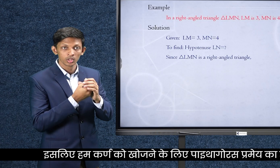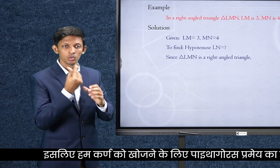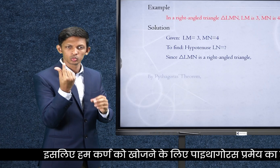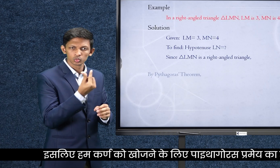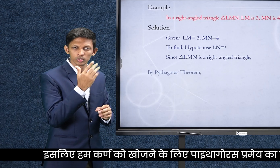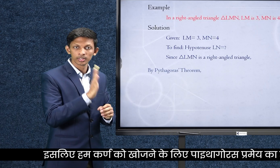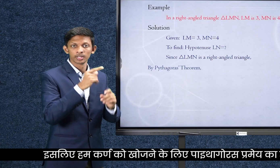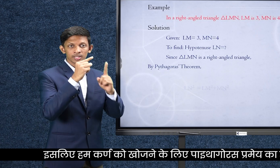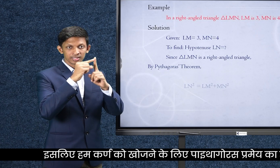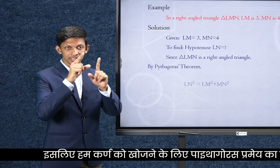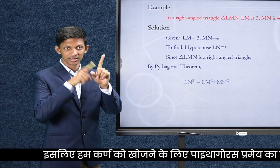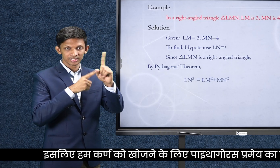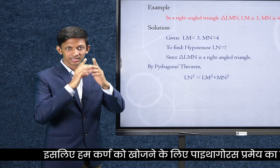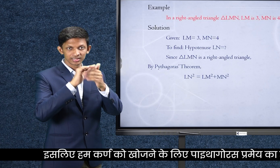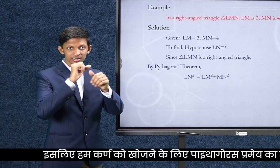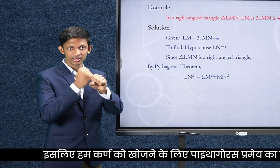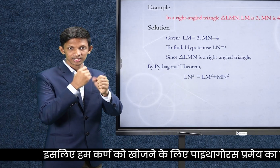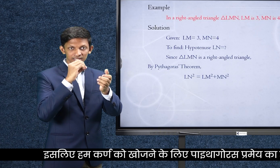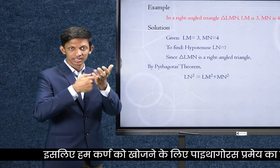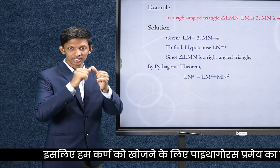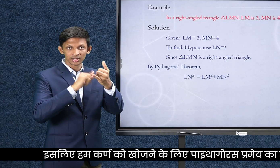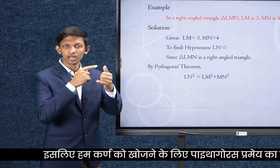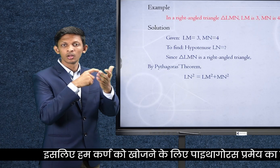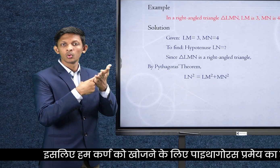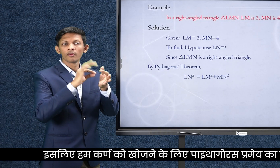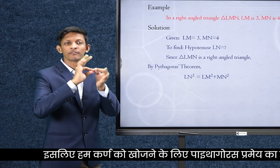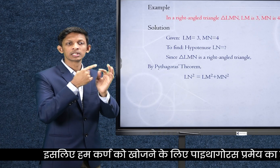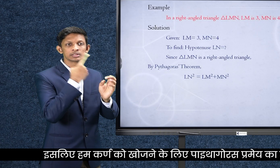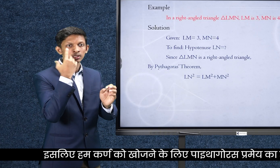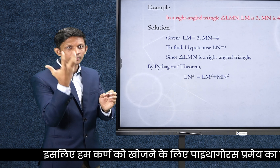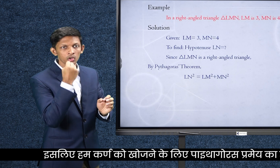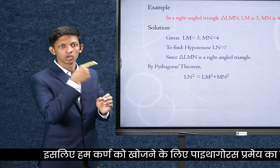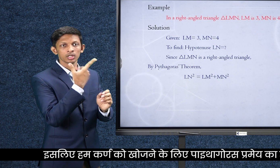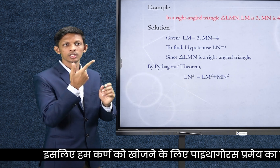इसलिए हम कर्ण को खोजने के लिए पाइथागोरस प्रमेय का उपयोग करते हैं।